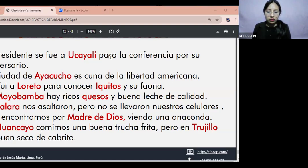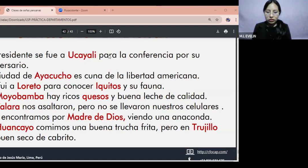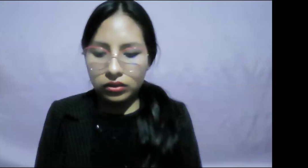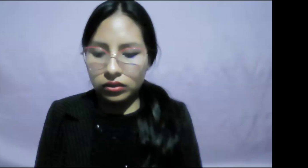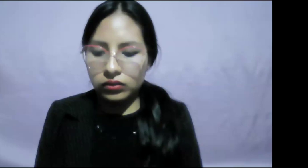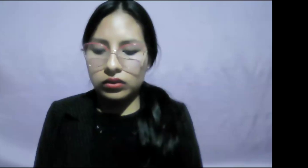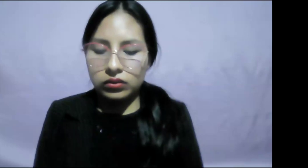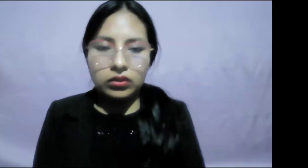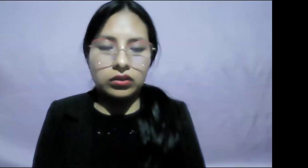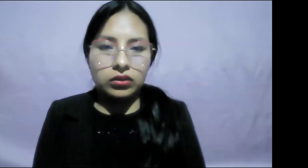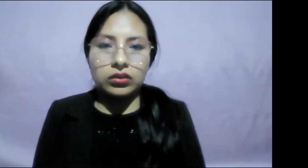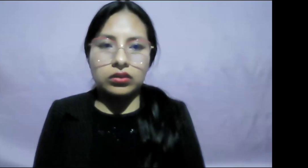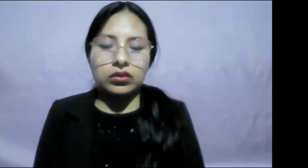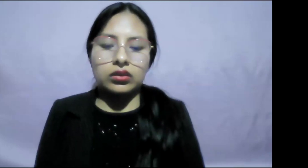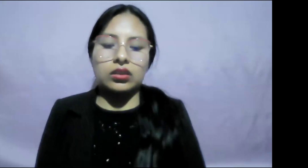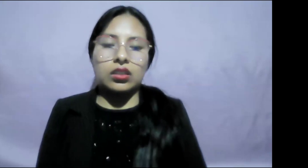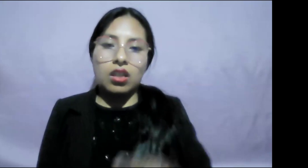buen Seco de cabrito